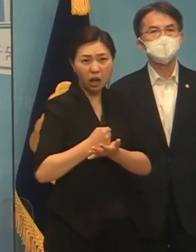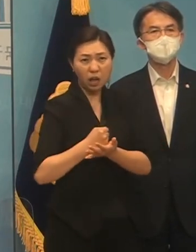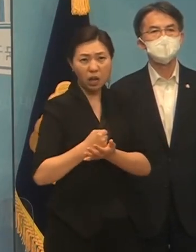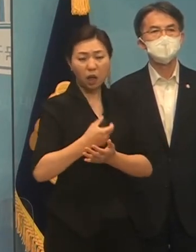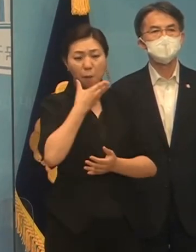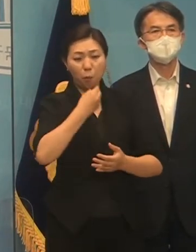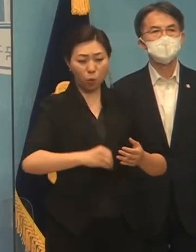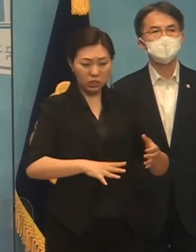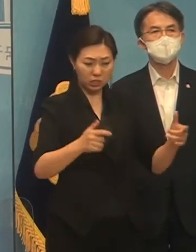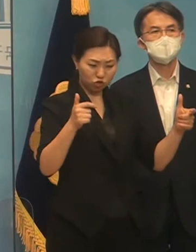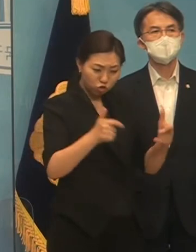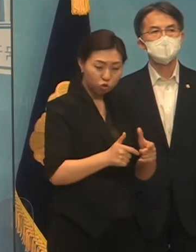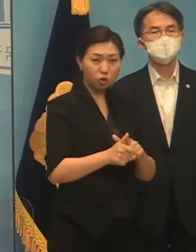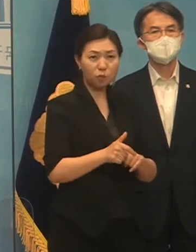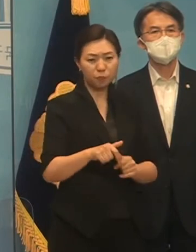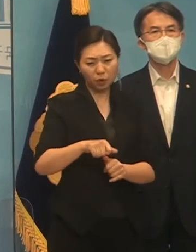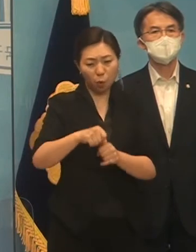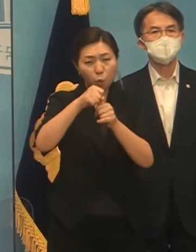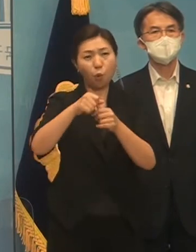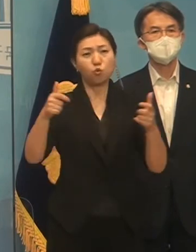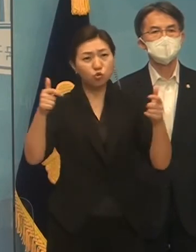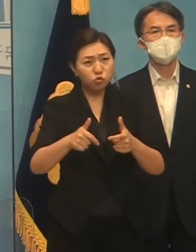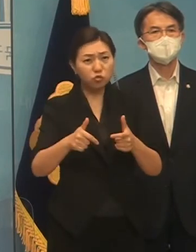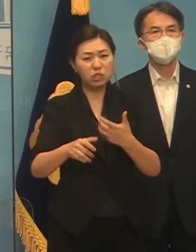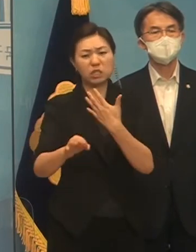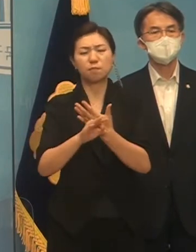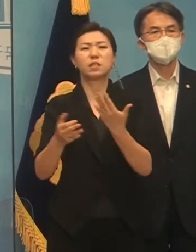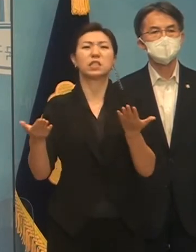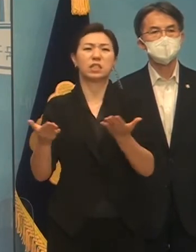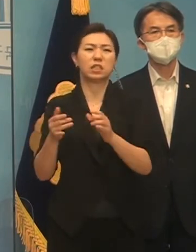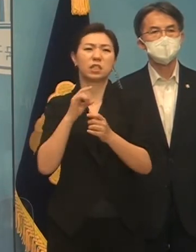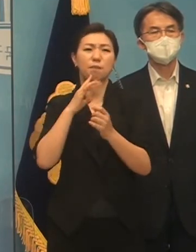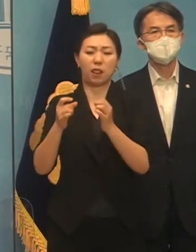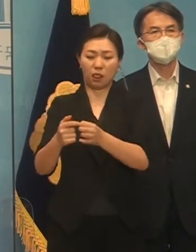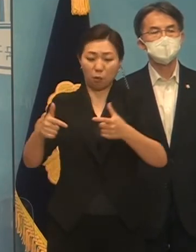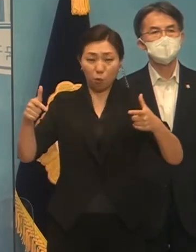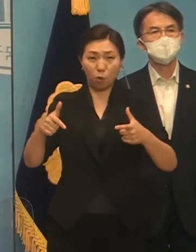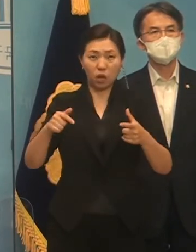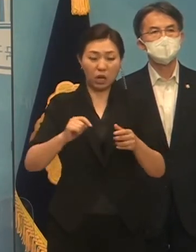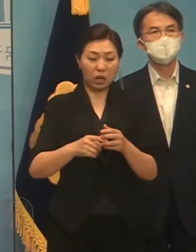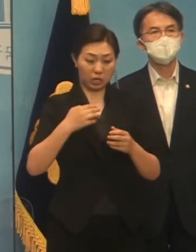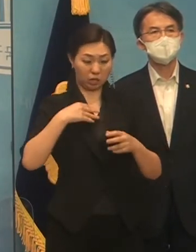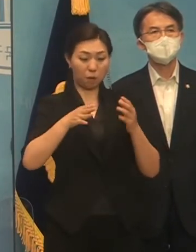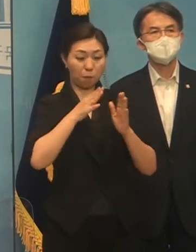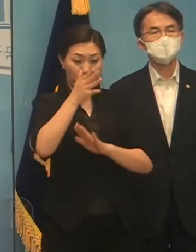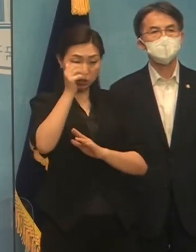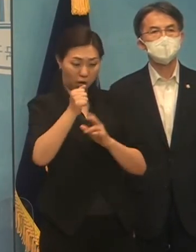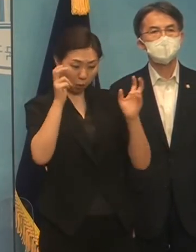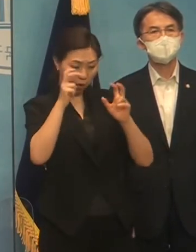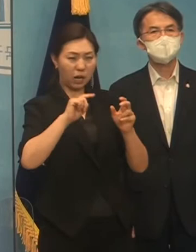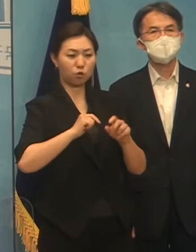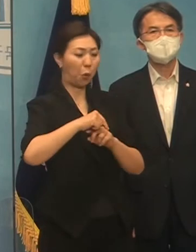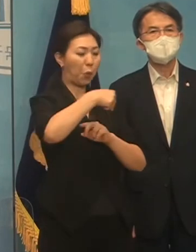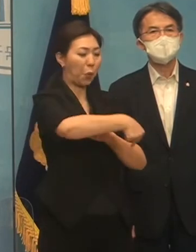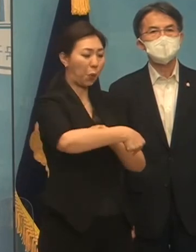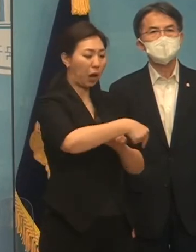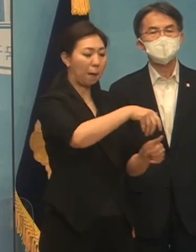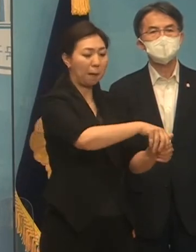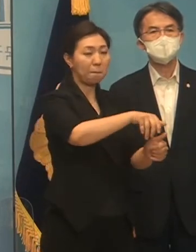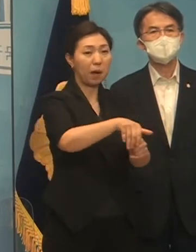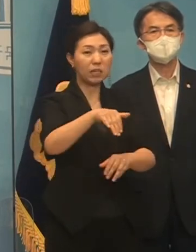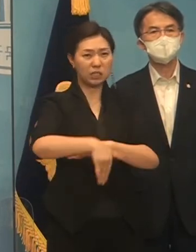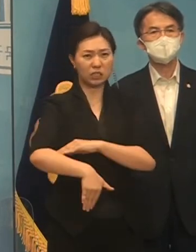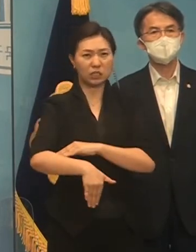복지 축소, 고용 축소, 비정규직의 확대, 외주화가 나라를 휩쓸었습니다. IMF